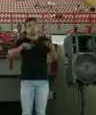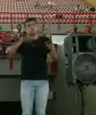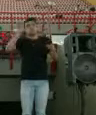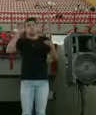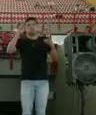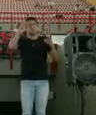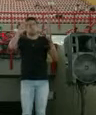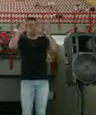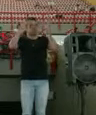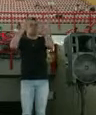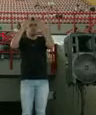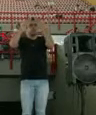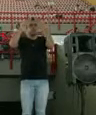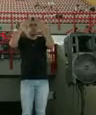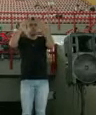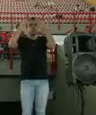condição